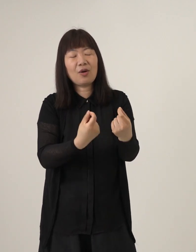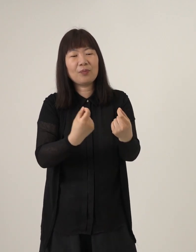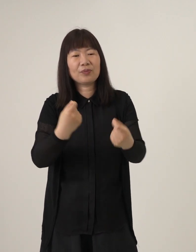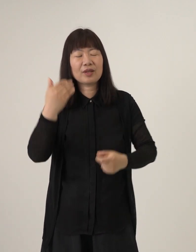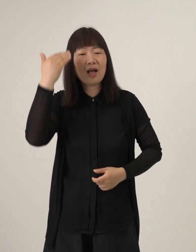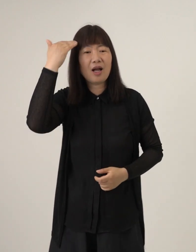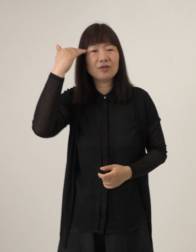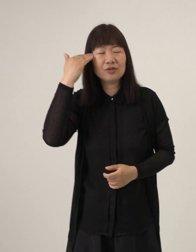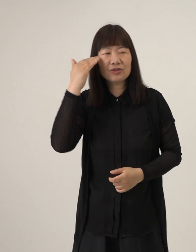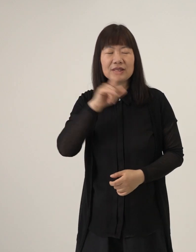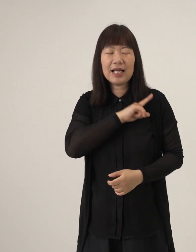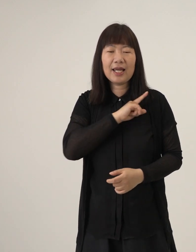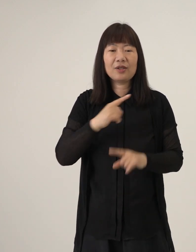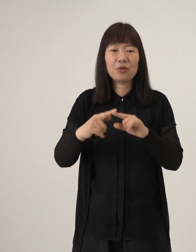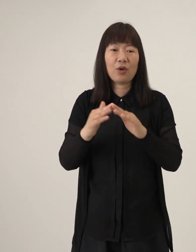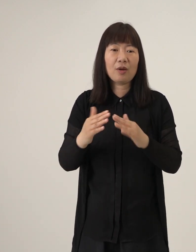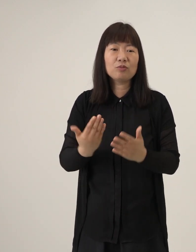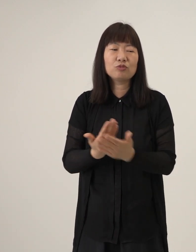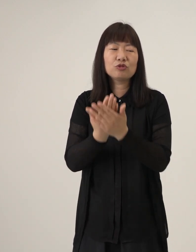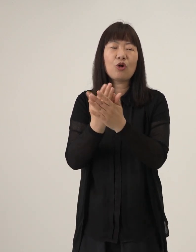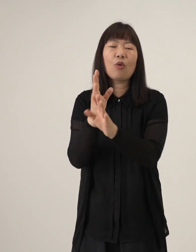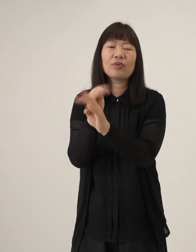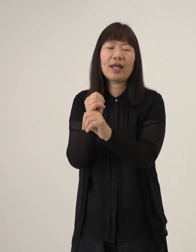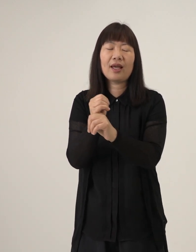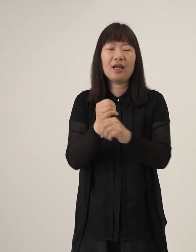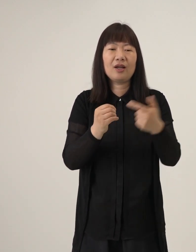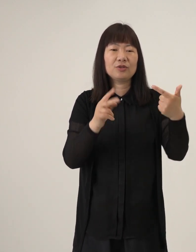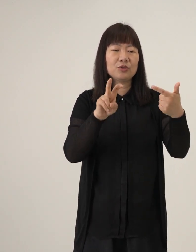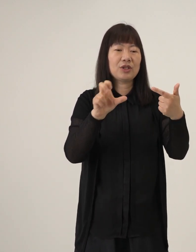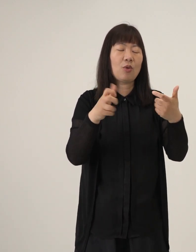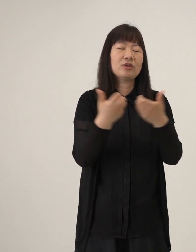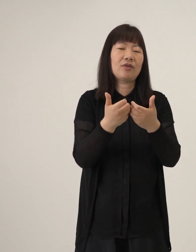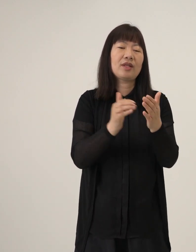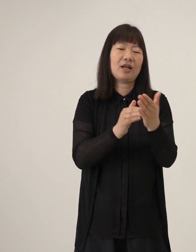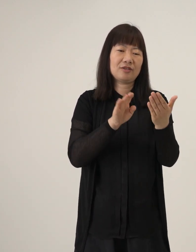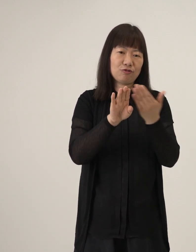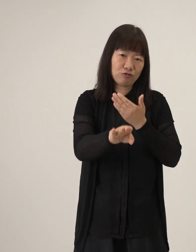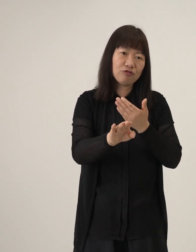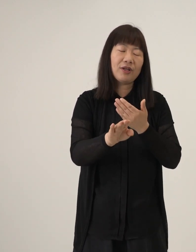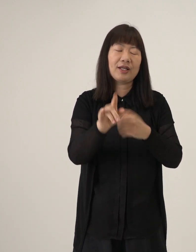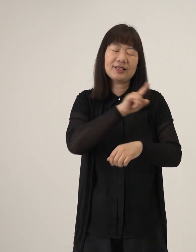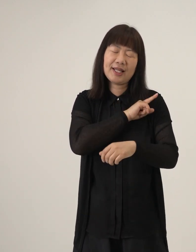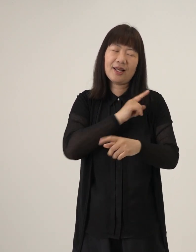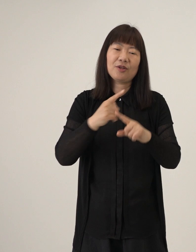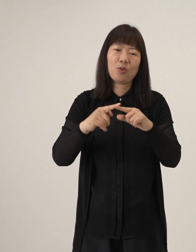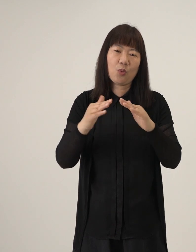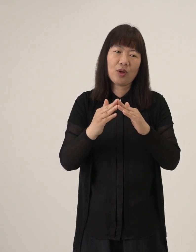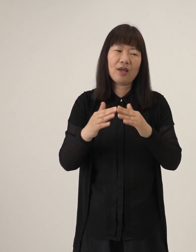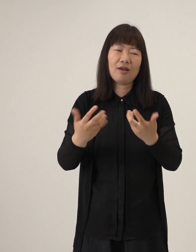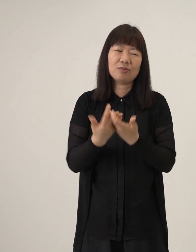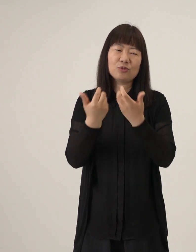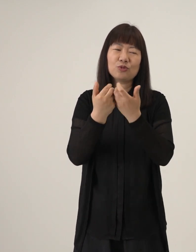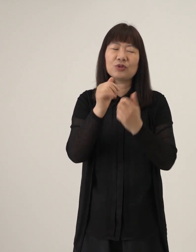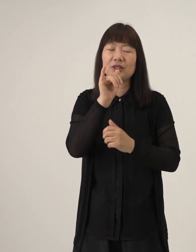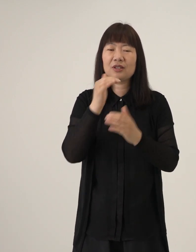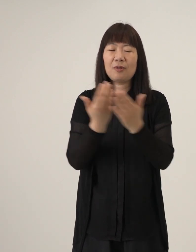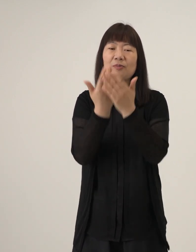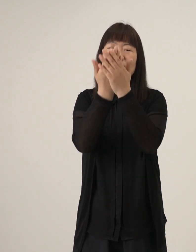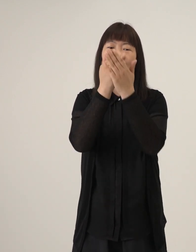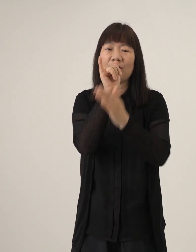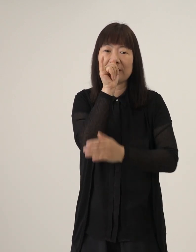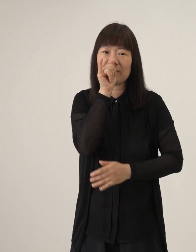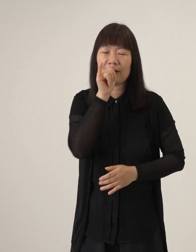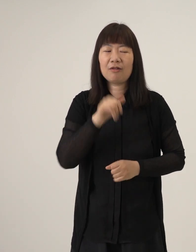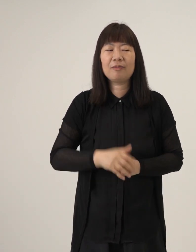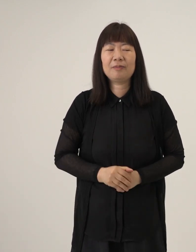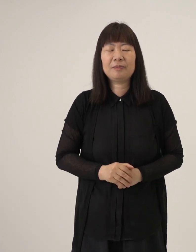제일 교회가 부흥했는지 아세요? 전쟁 끝나고 난 다음이에요. 6.25 직후에 가장 강력한